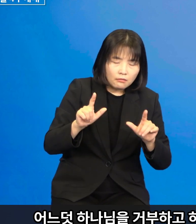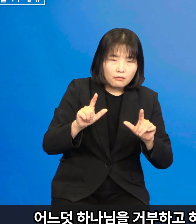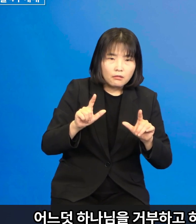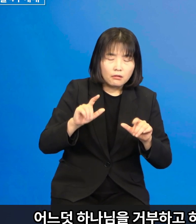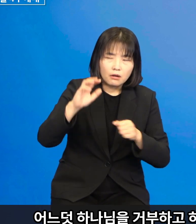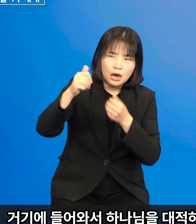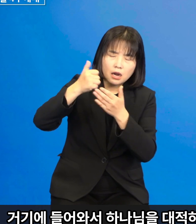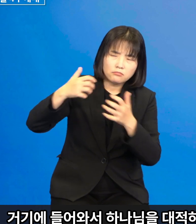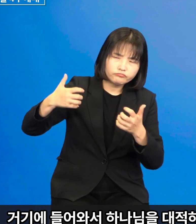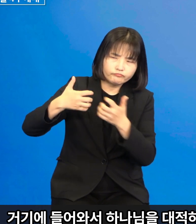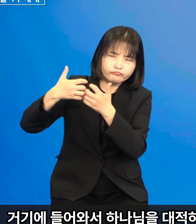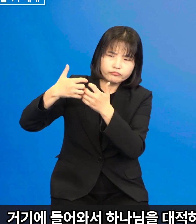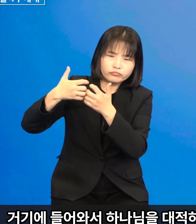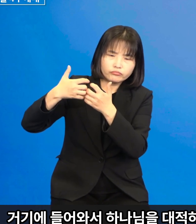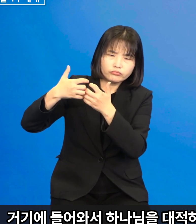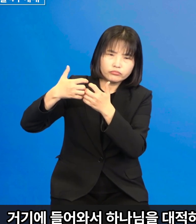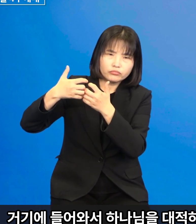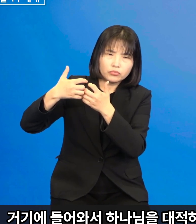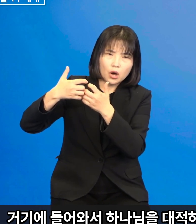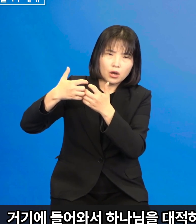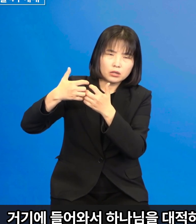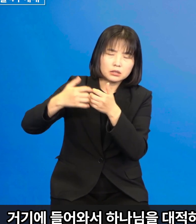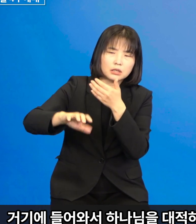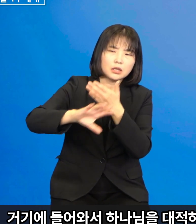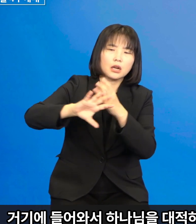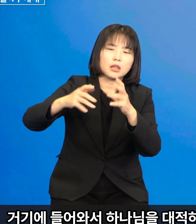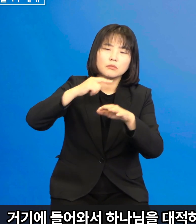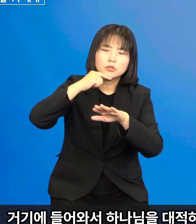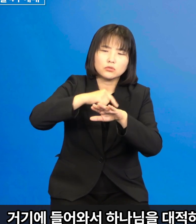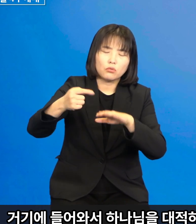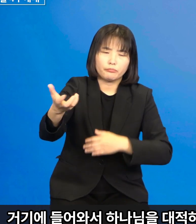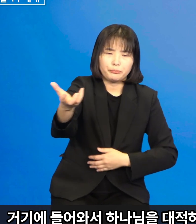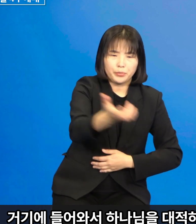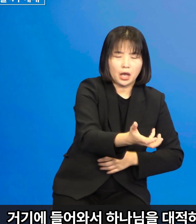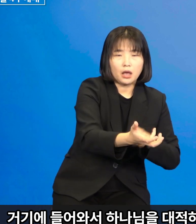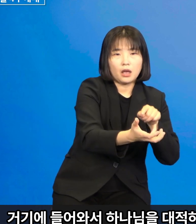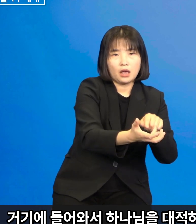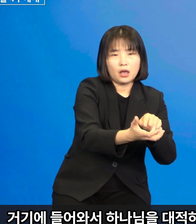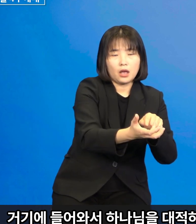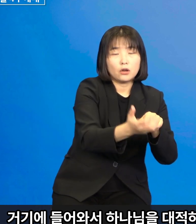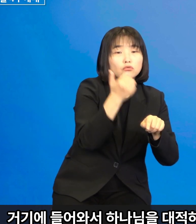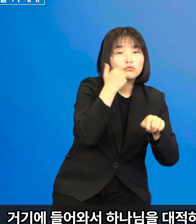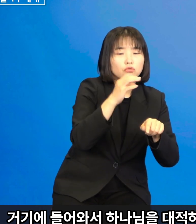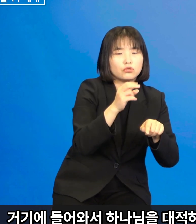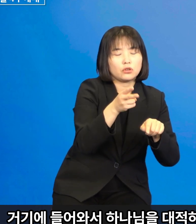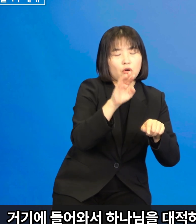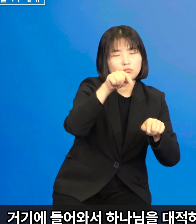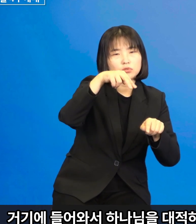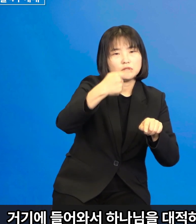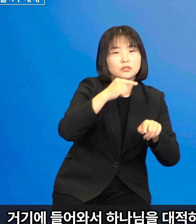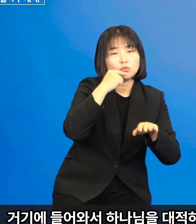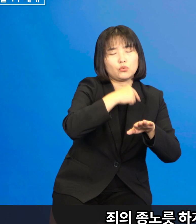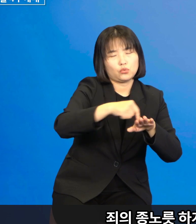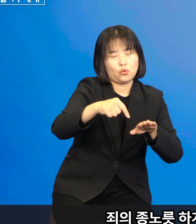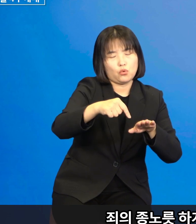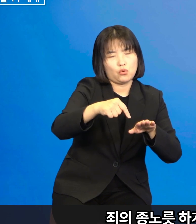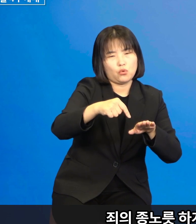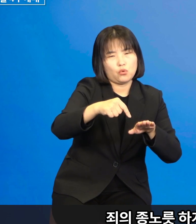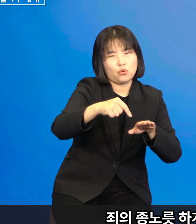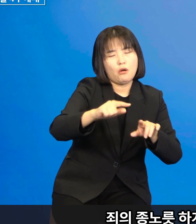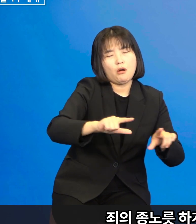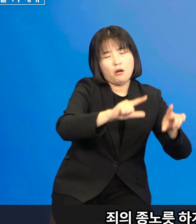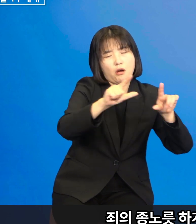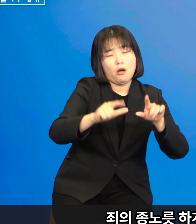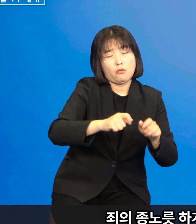이방 여부수족이 거기에 들어와서 하나님을 대적하는 그 상태로 수백 년을 이어온 겁니다. 죄의